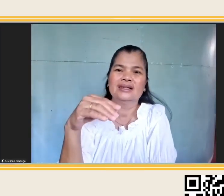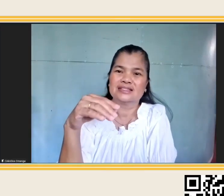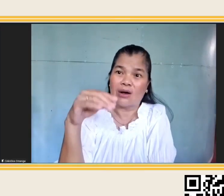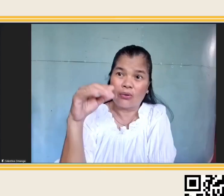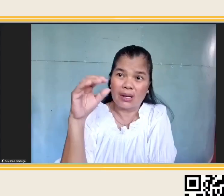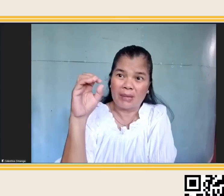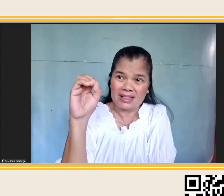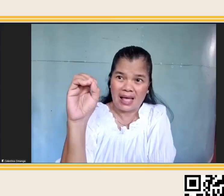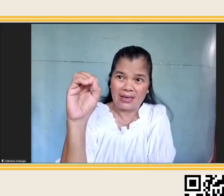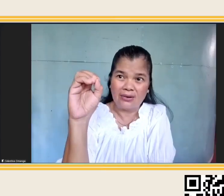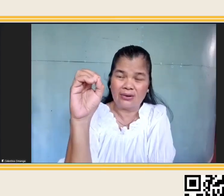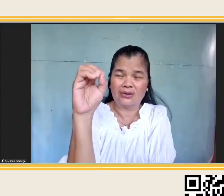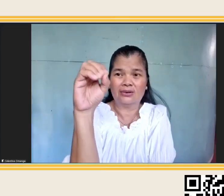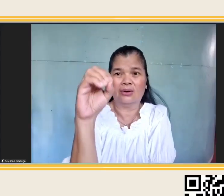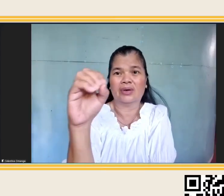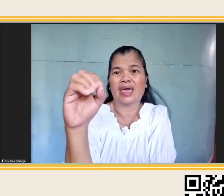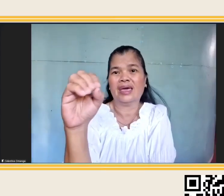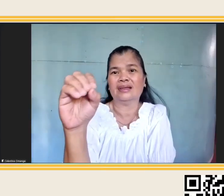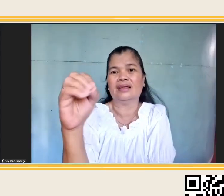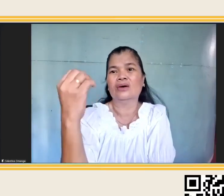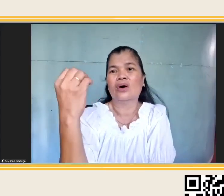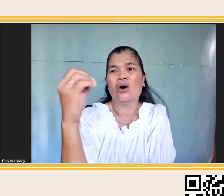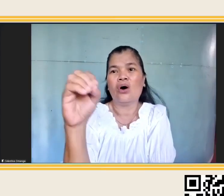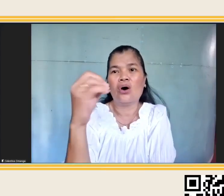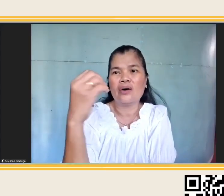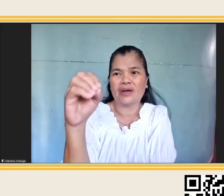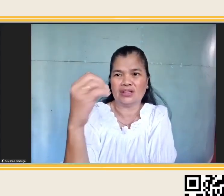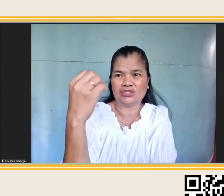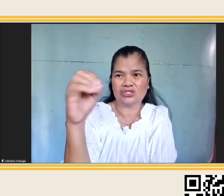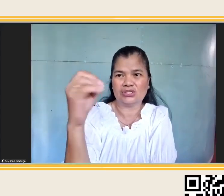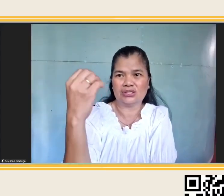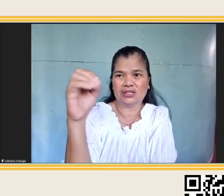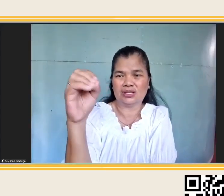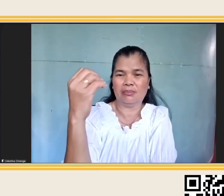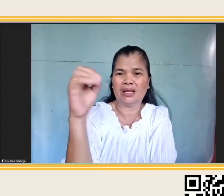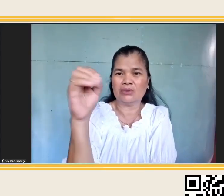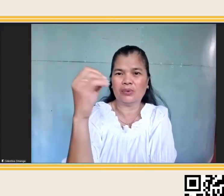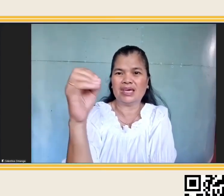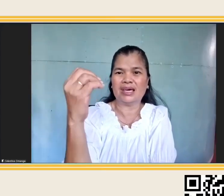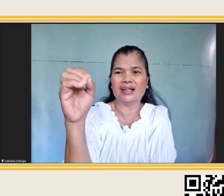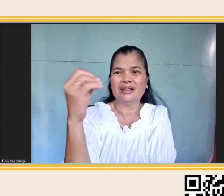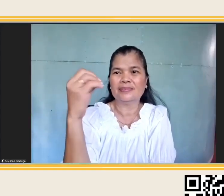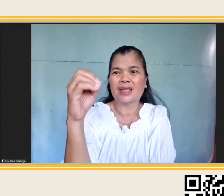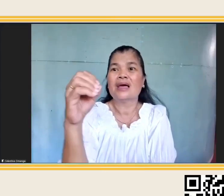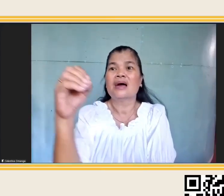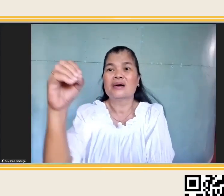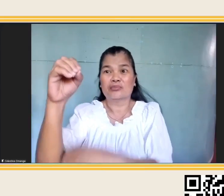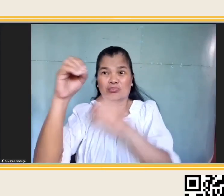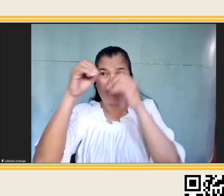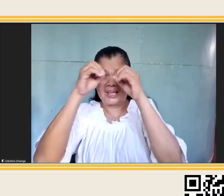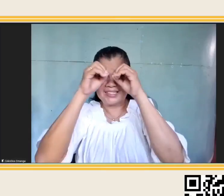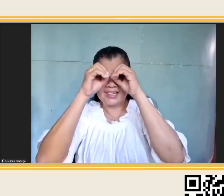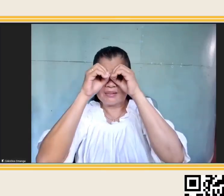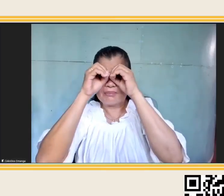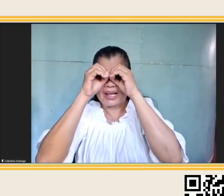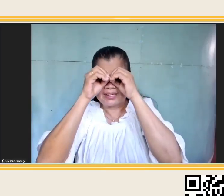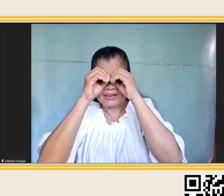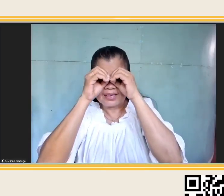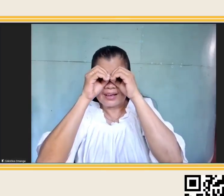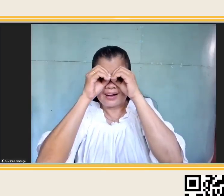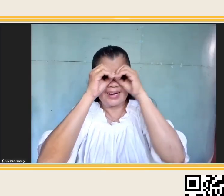Okay? Sa O naman tayo. O hand. Orange. Diba nag-wiggle? Pwede